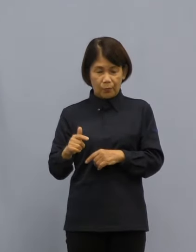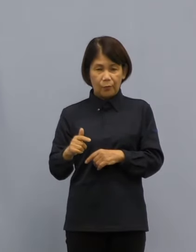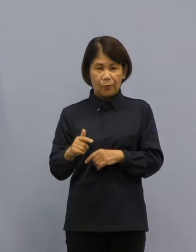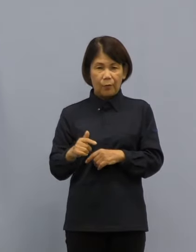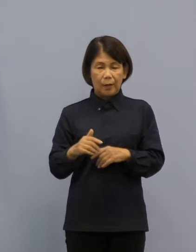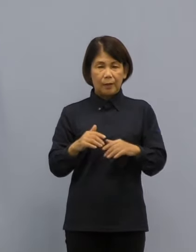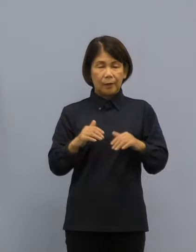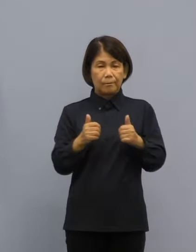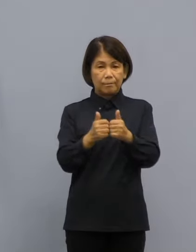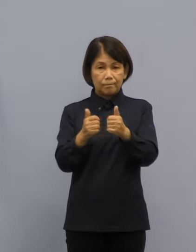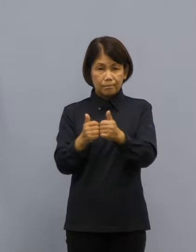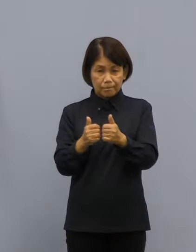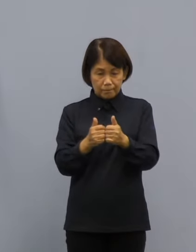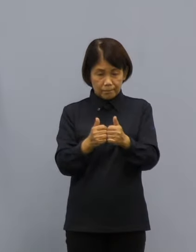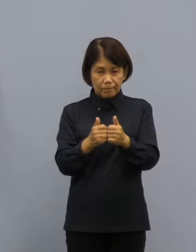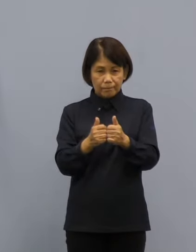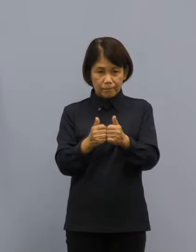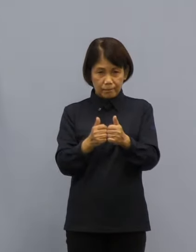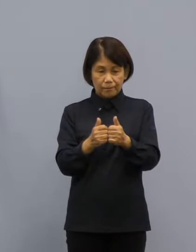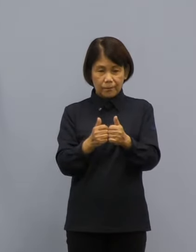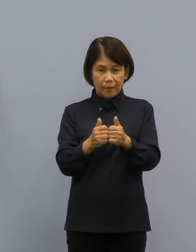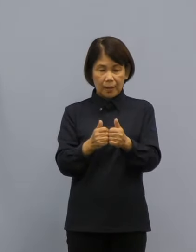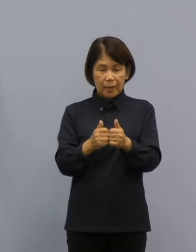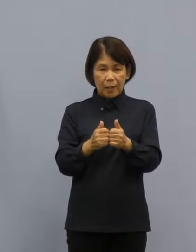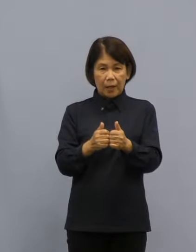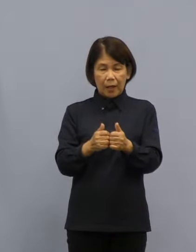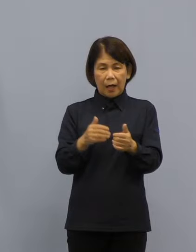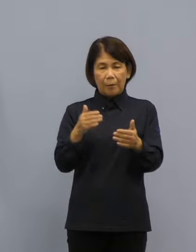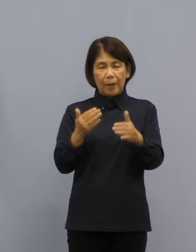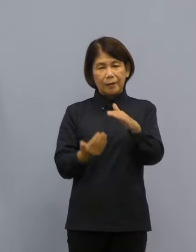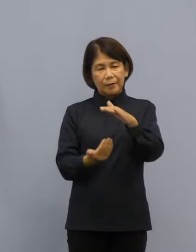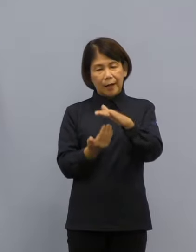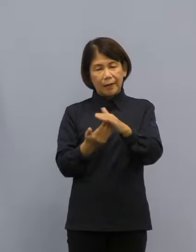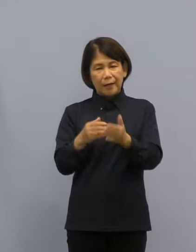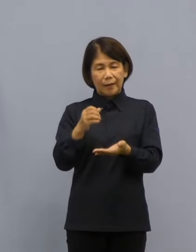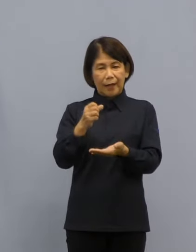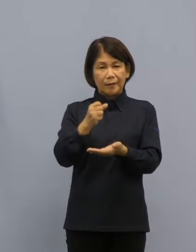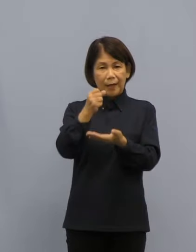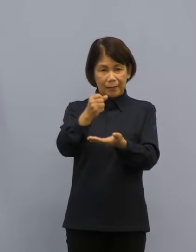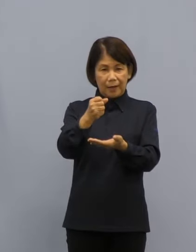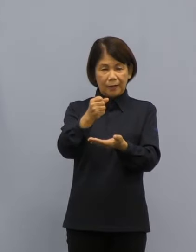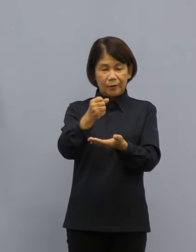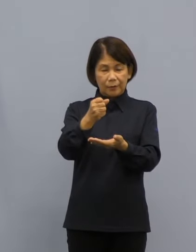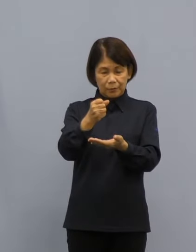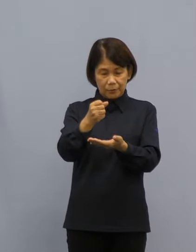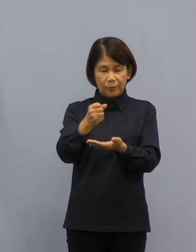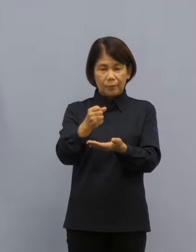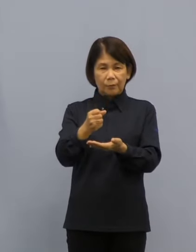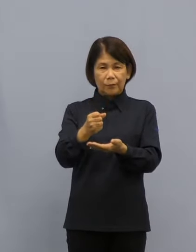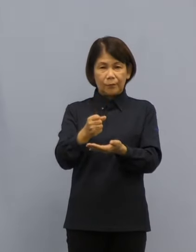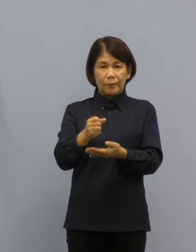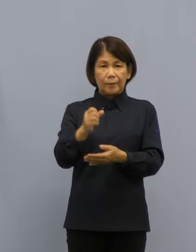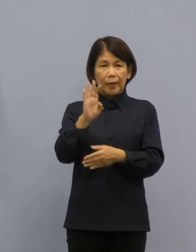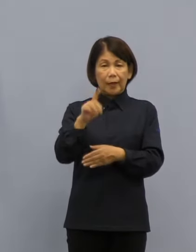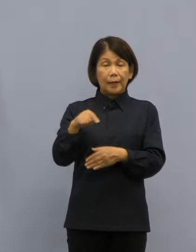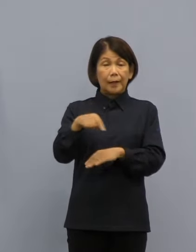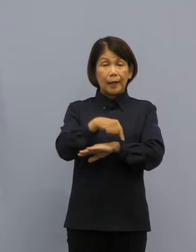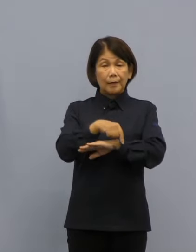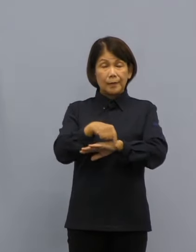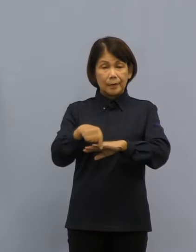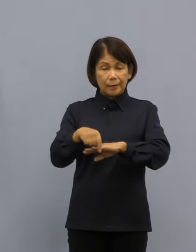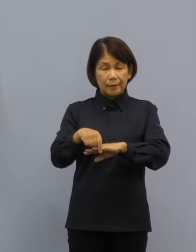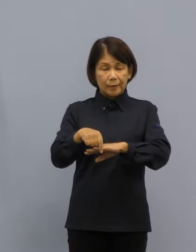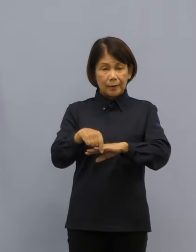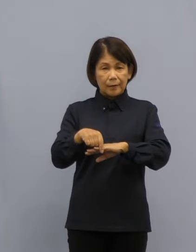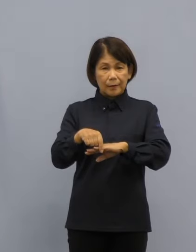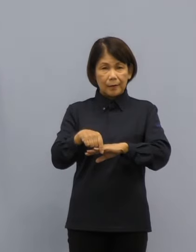、我々としてもやっぱりこう限られた財源をしっかりと県政全般にの発展につなげてい いかなくてはいけない責任がありますので、